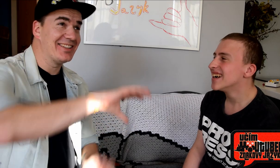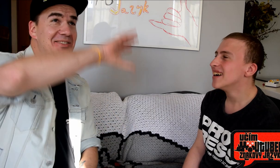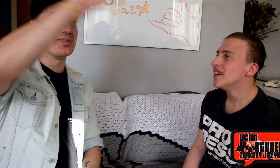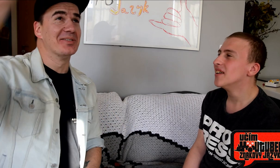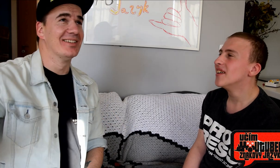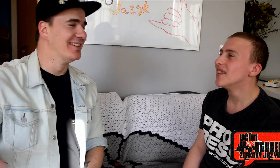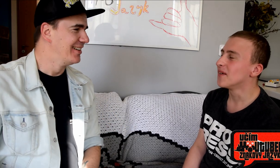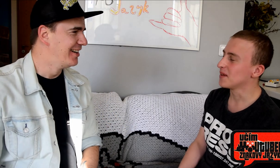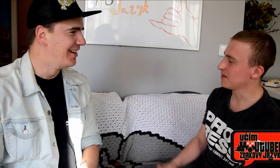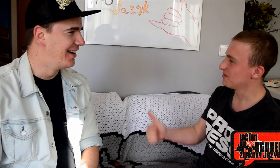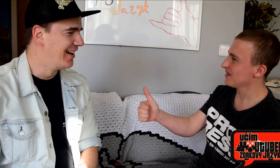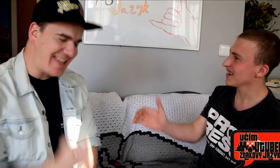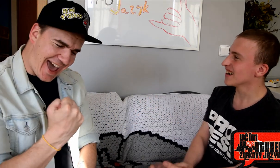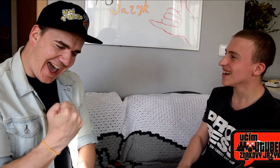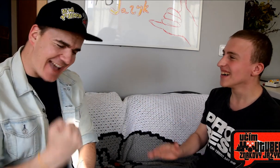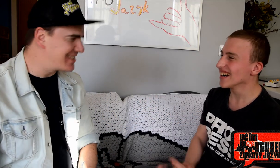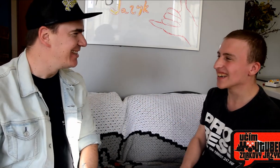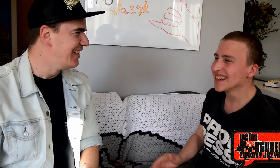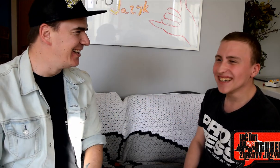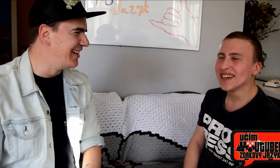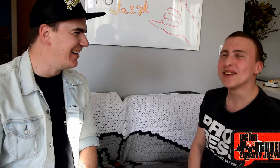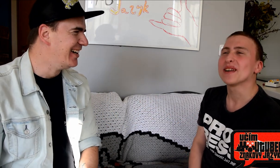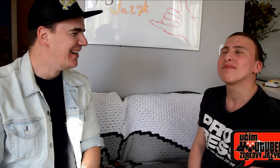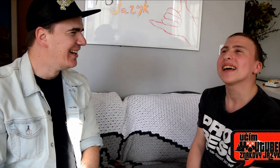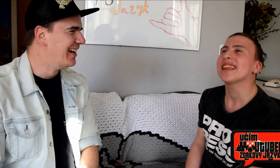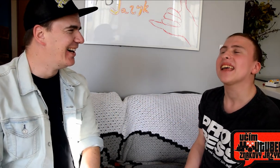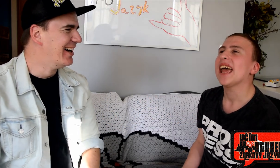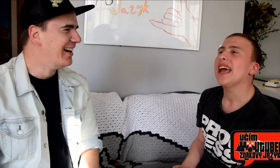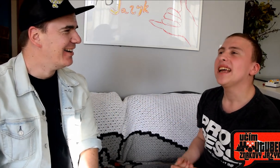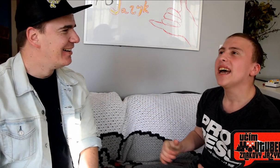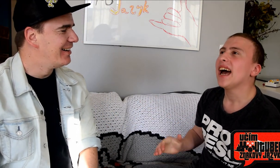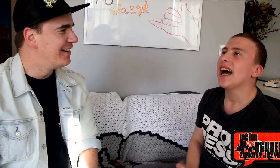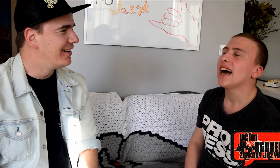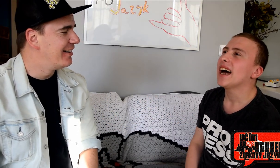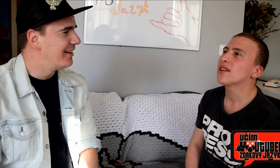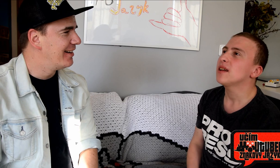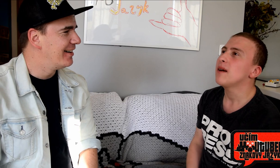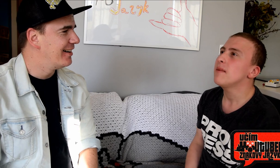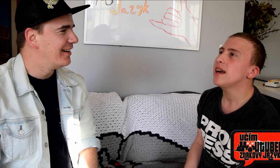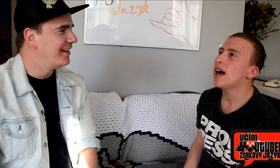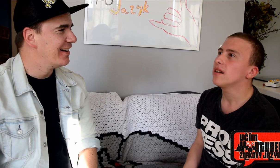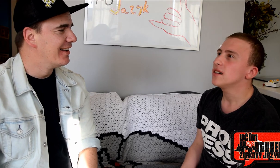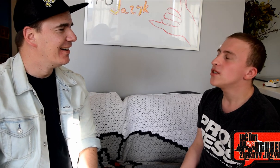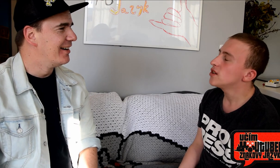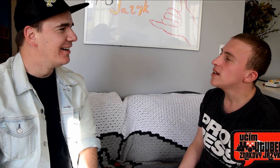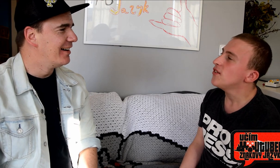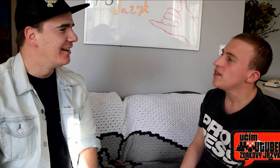Srádu. Výborně. Yes! Dobrá práce. A co tam máme dál? Delfín.